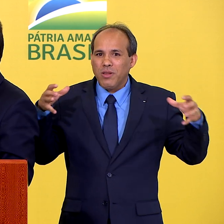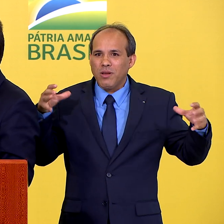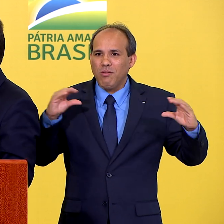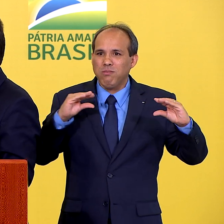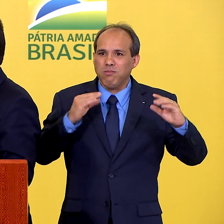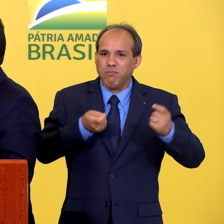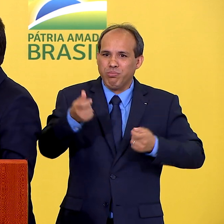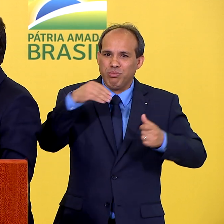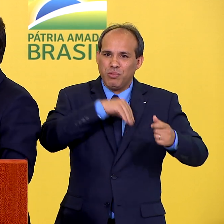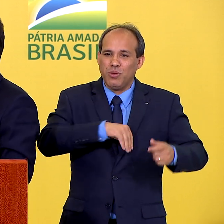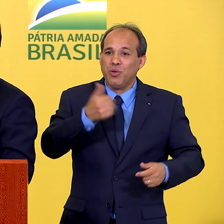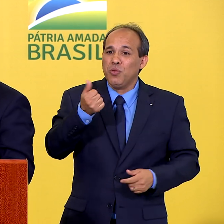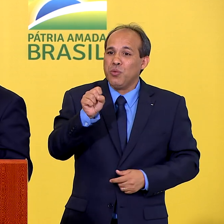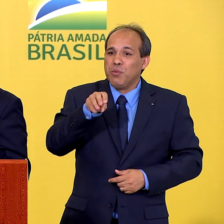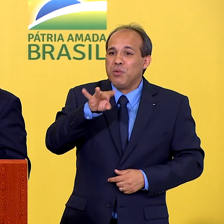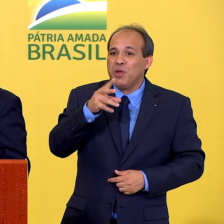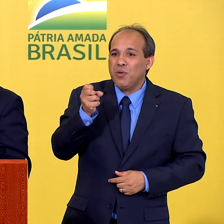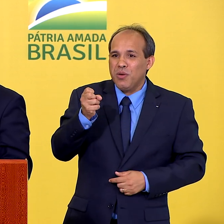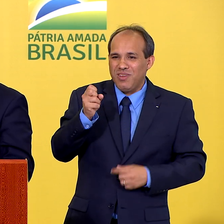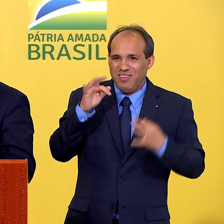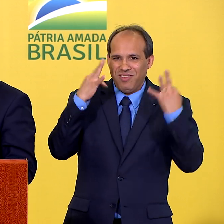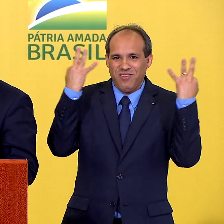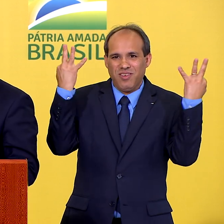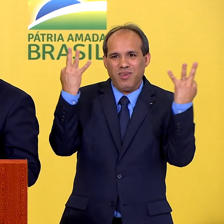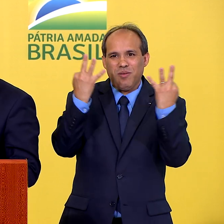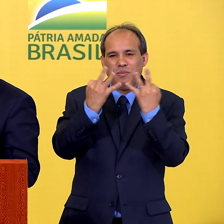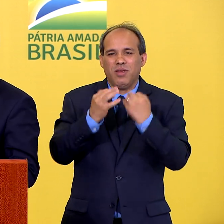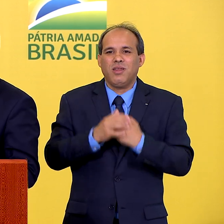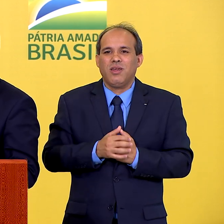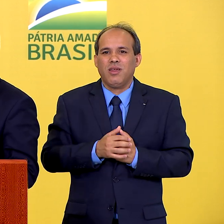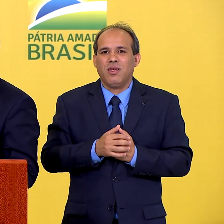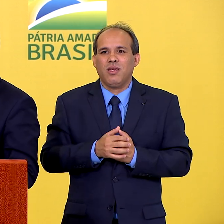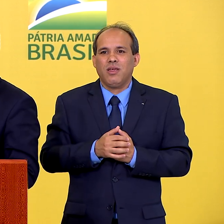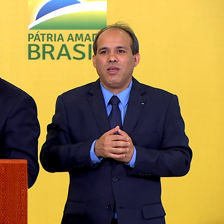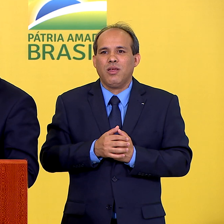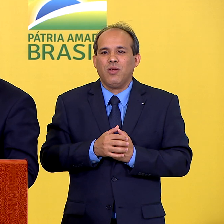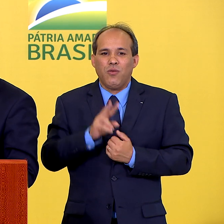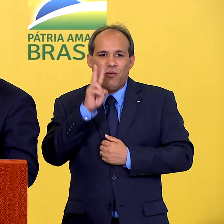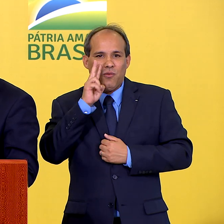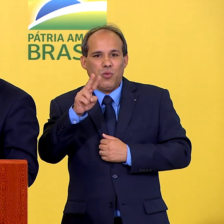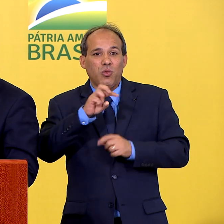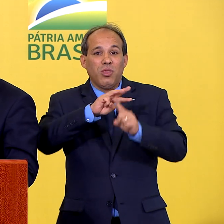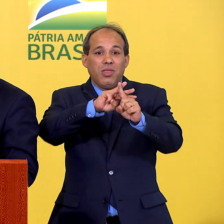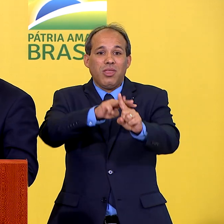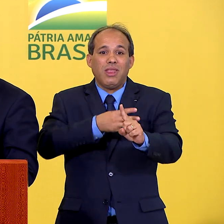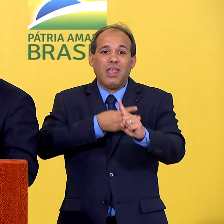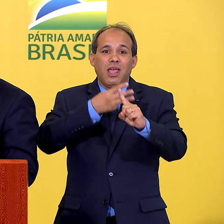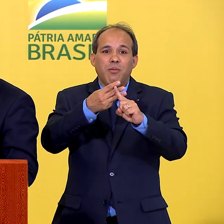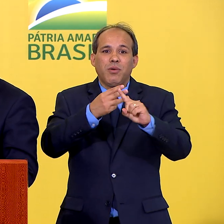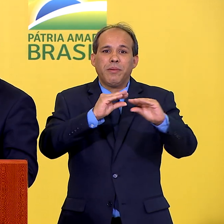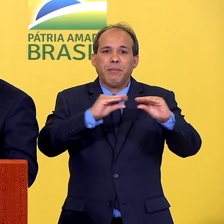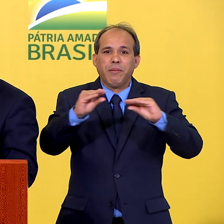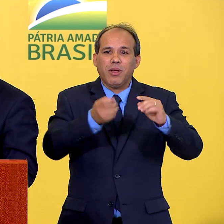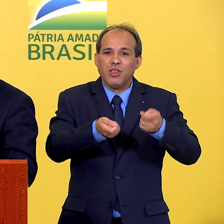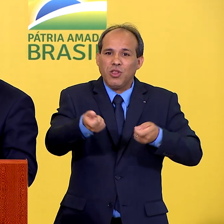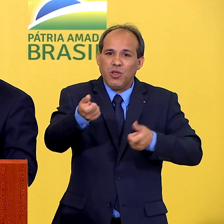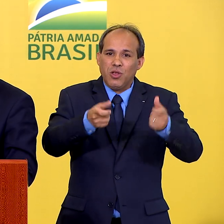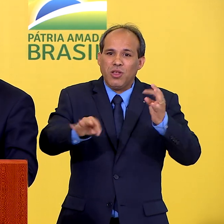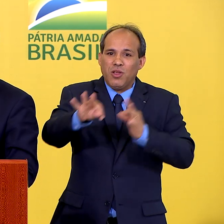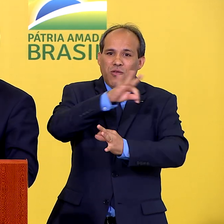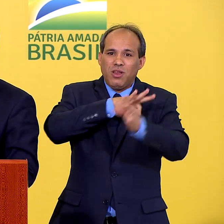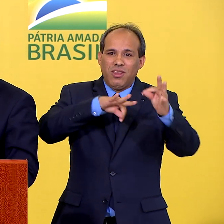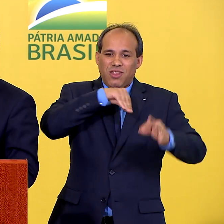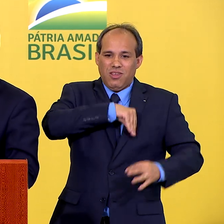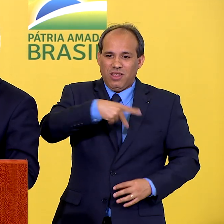além de 18 milhões de famílias que passaram a ver triplicados os recursos destinados à transferência de renda no governo